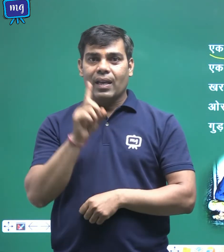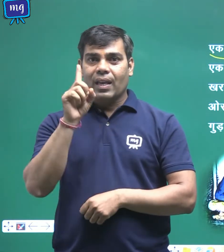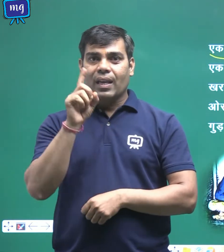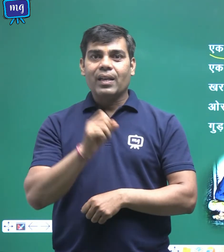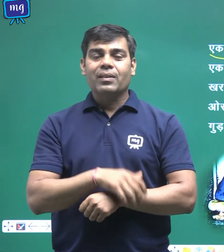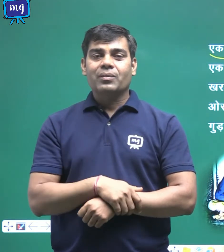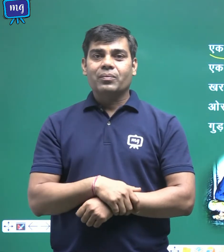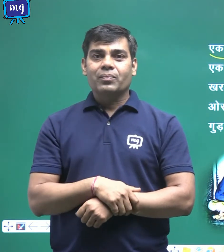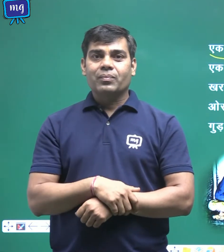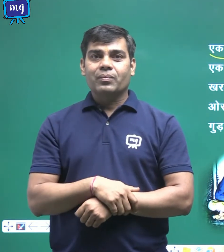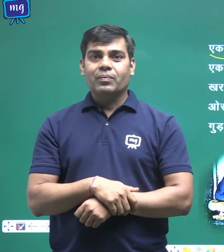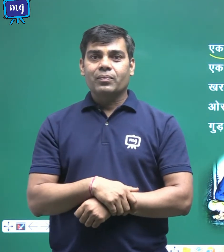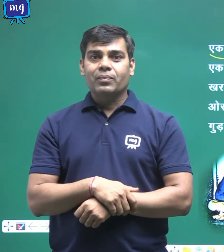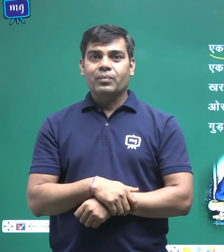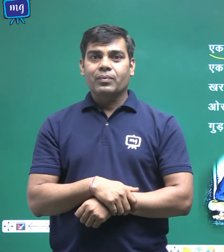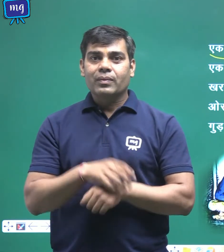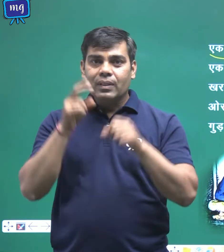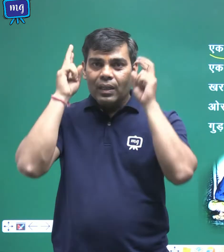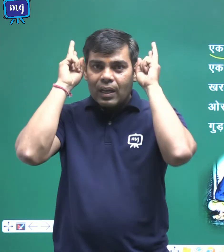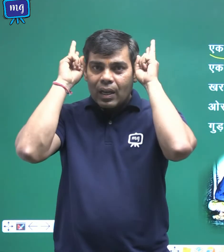एक खरगोश